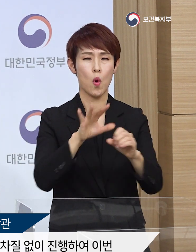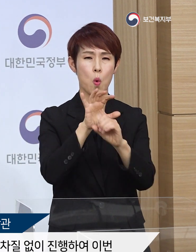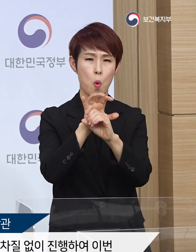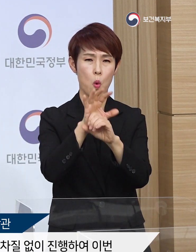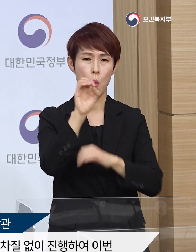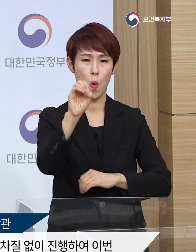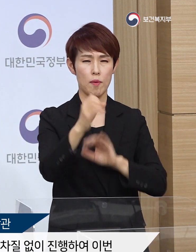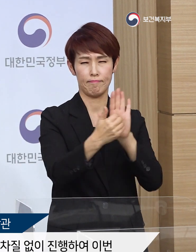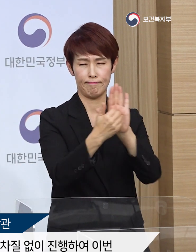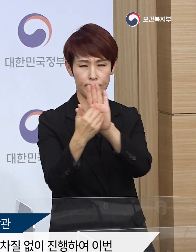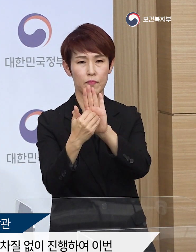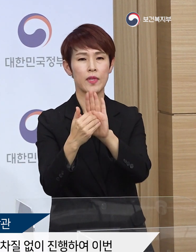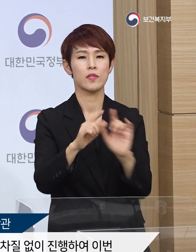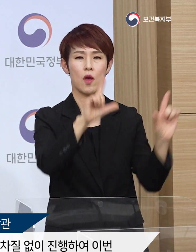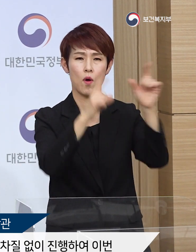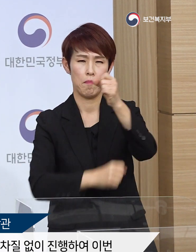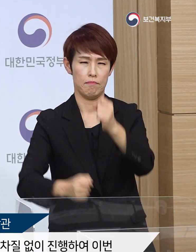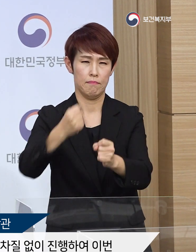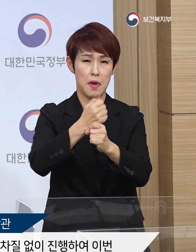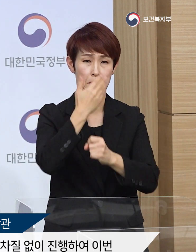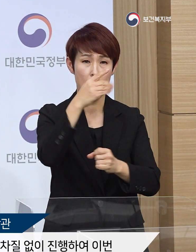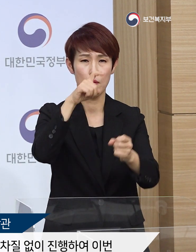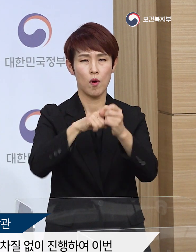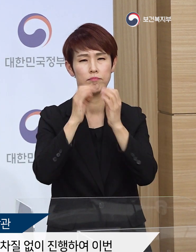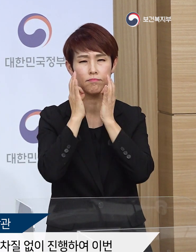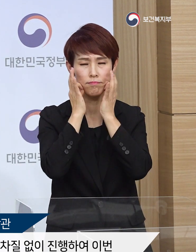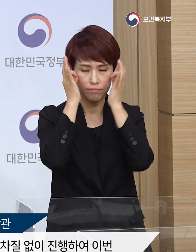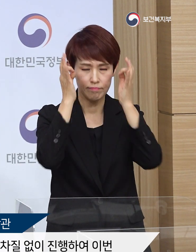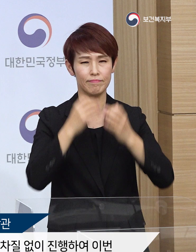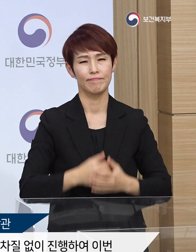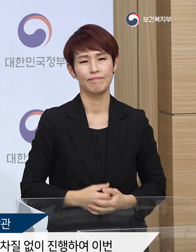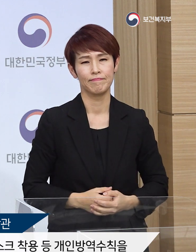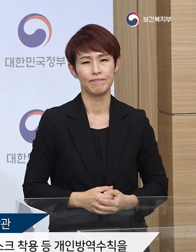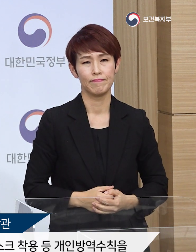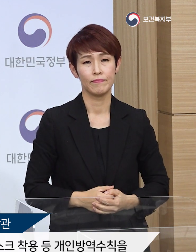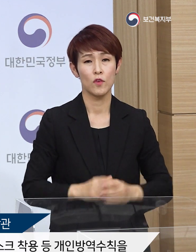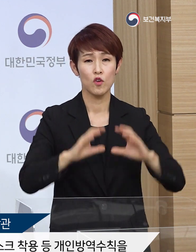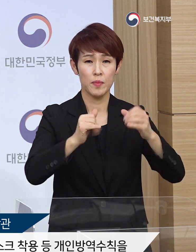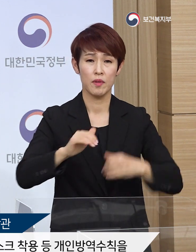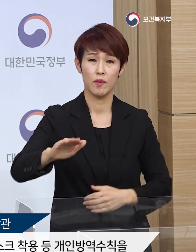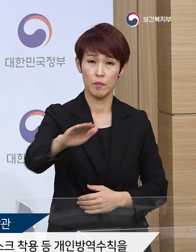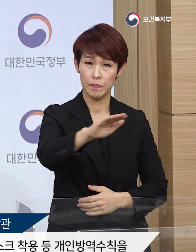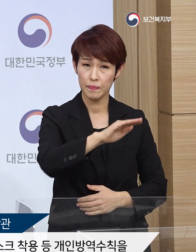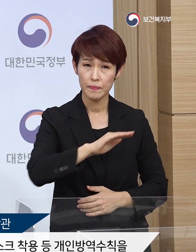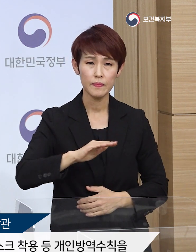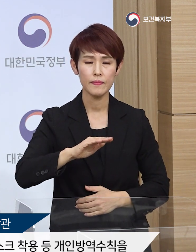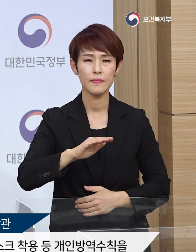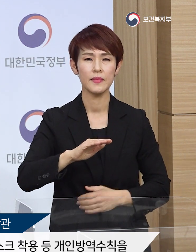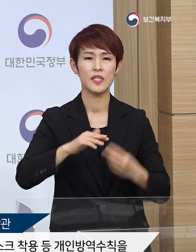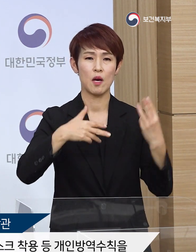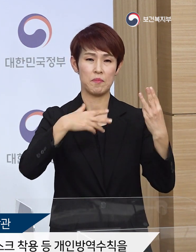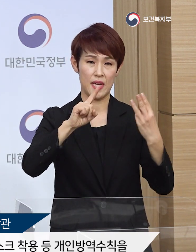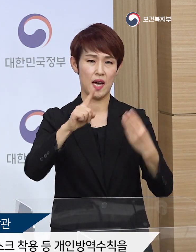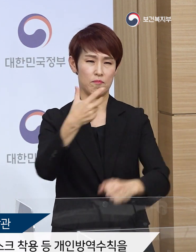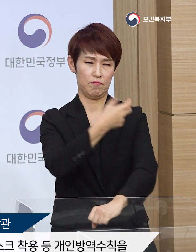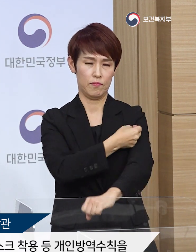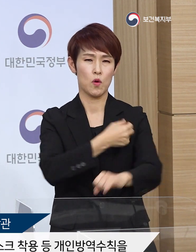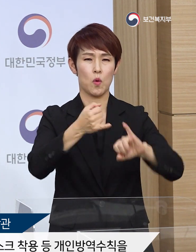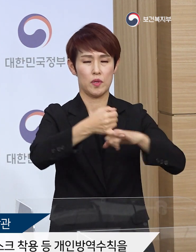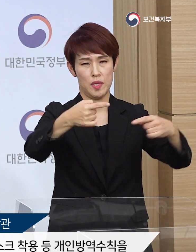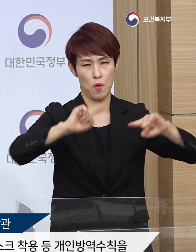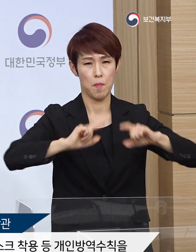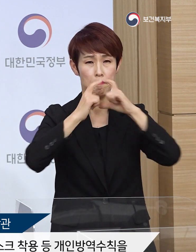극복하고 일상 회복을 다시 시작할 수 있도록 최선을 다하겠습니다. 국민 여러분들께서도 3차 접종에 참여해 주시고